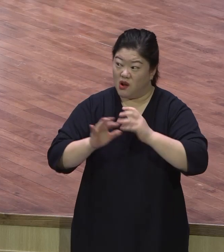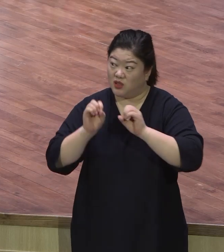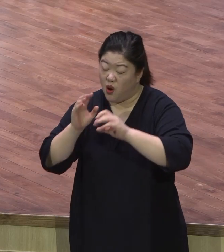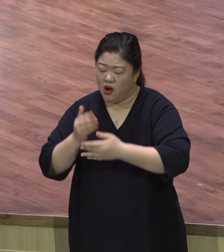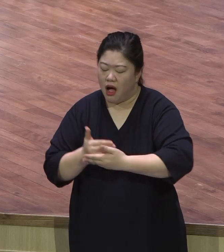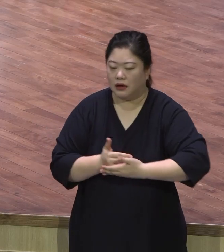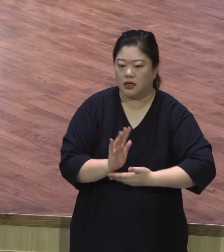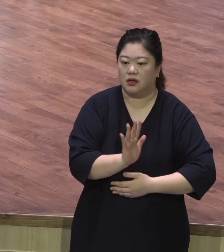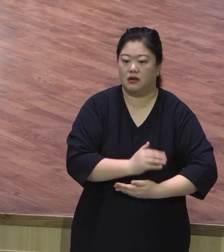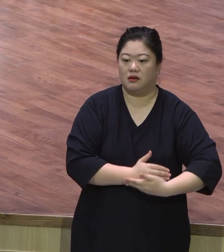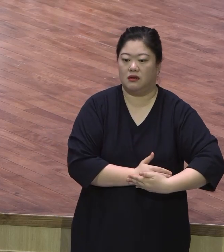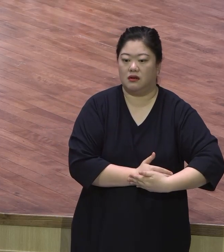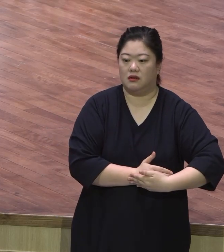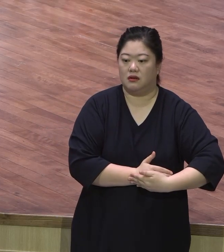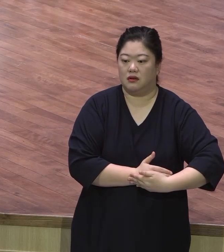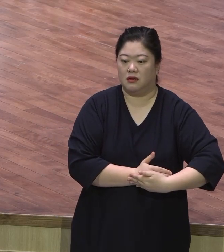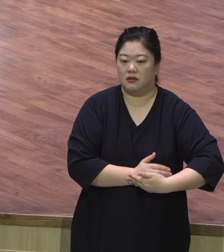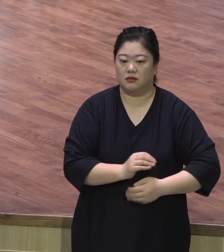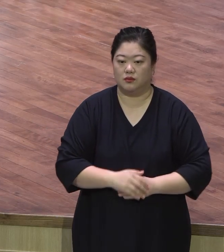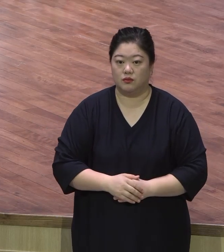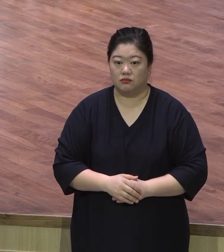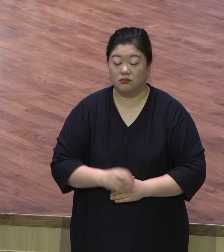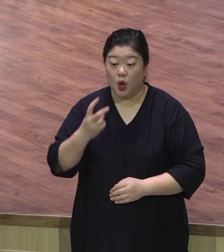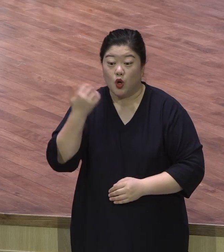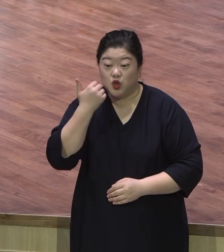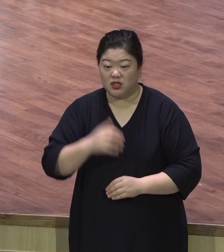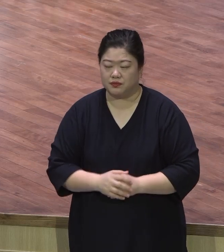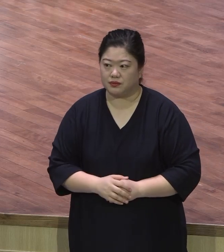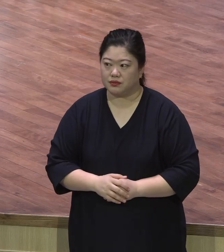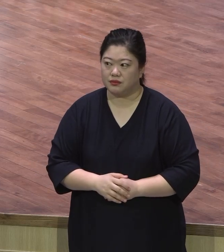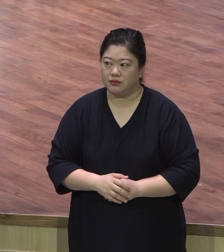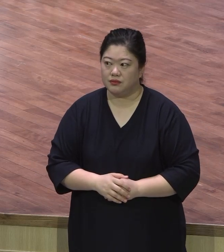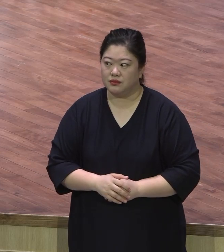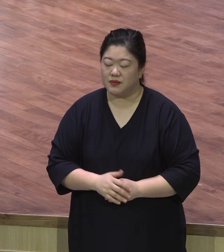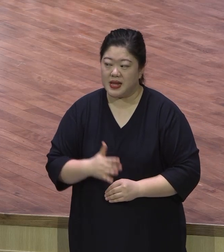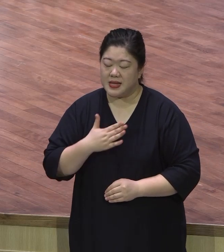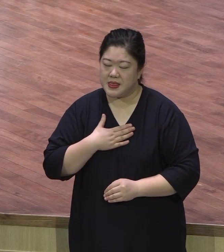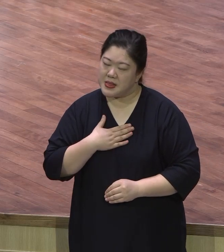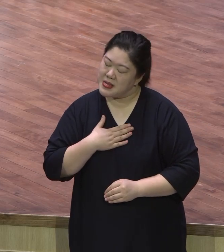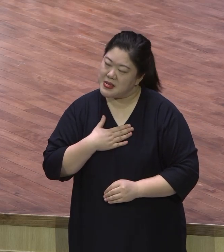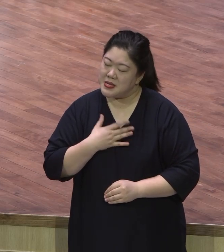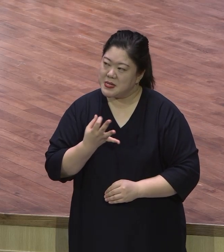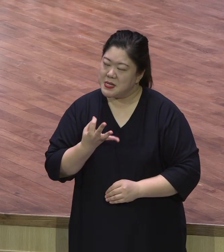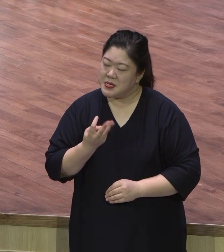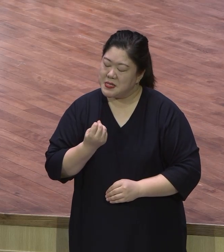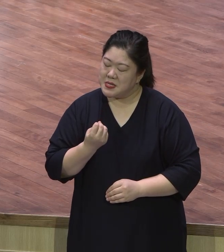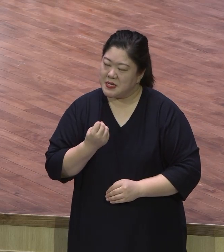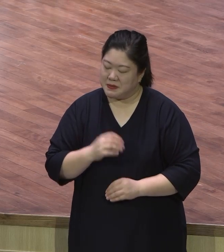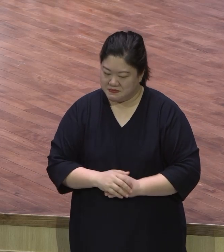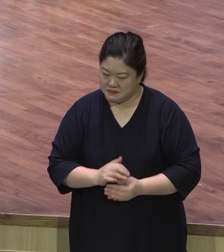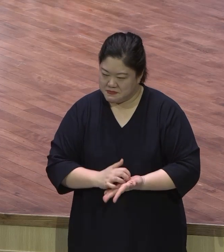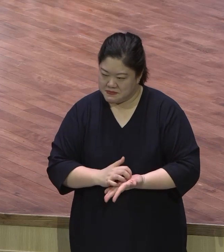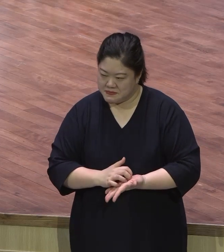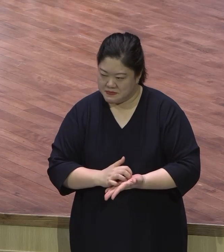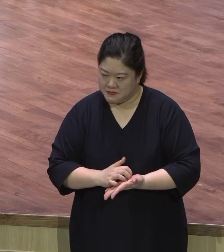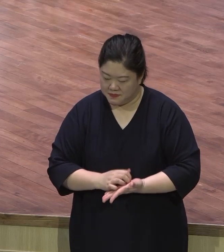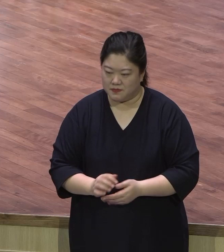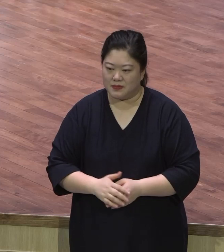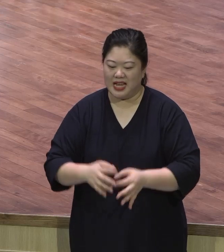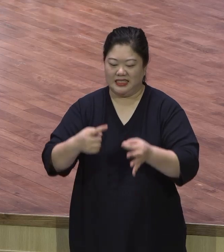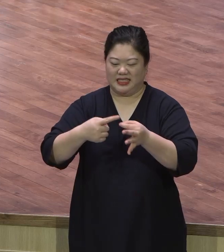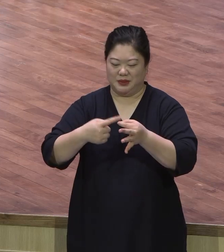어떤 분은 보면 딱 11조 딱 하고 헌금이 적은 11조도 아니에요 몇백만 해도 딱 하고 다른 거 하나도 안 해요